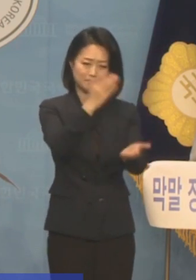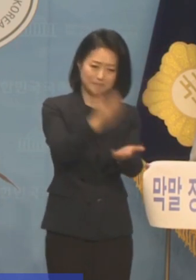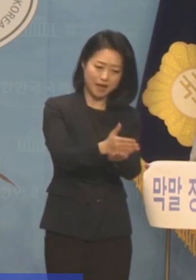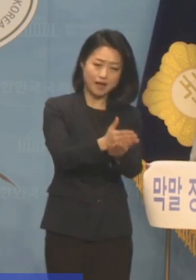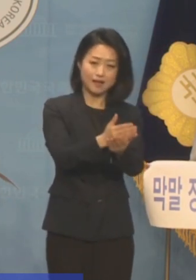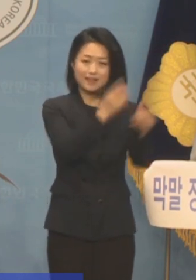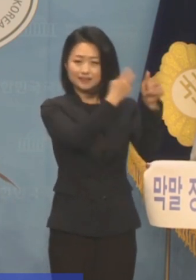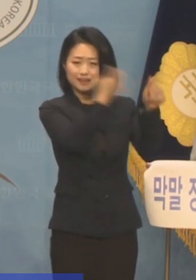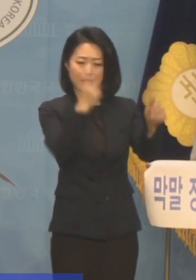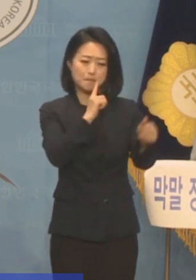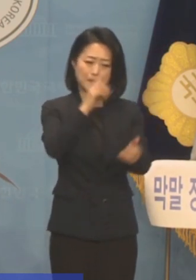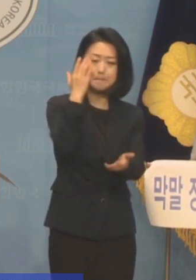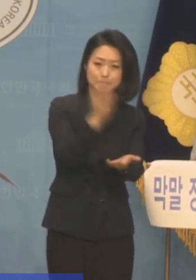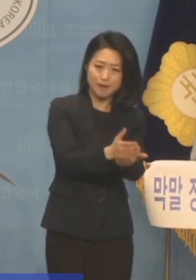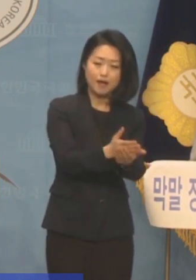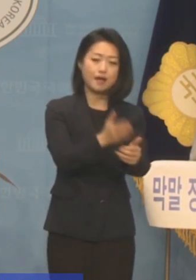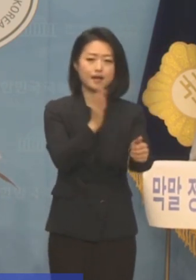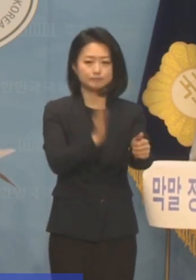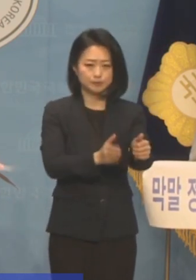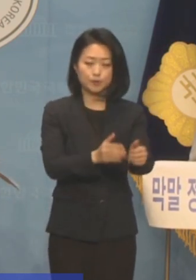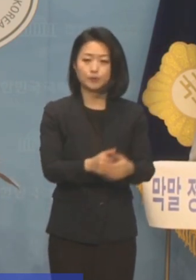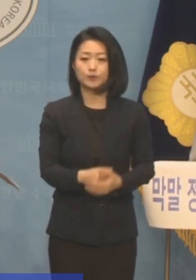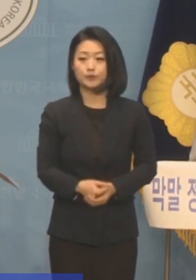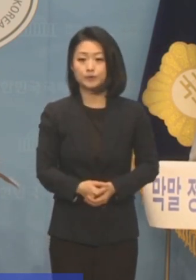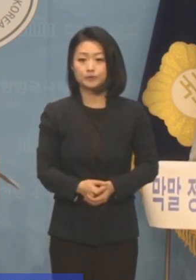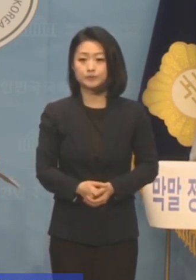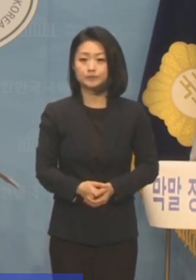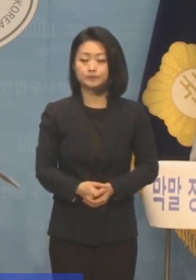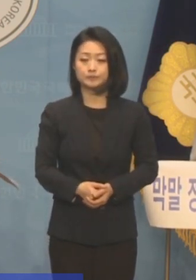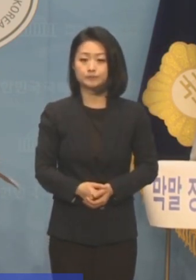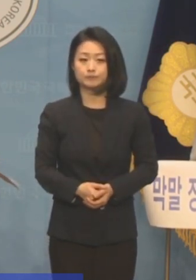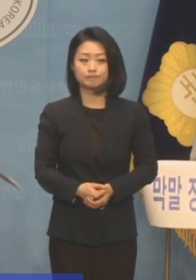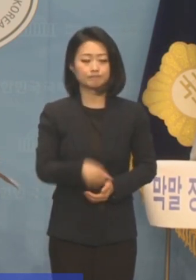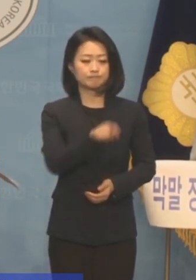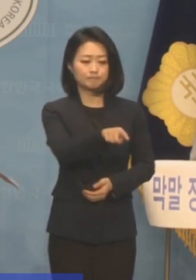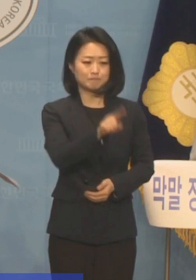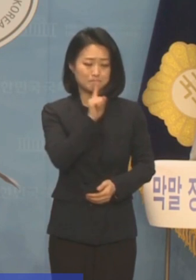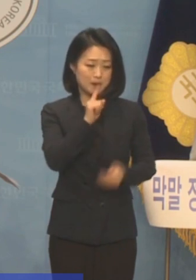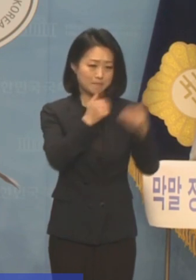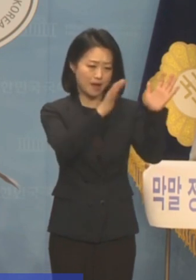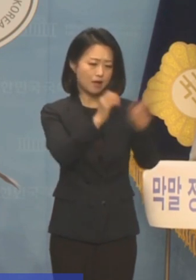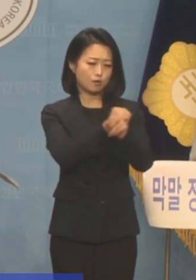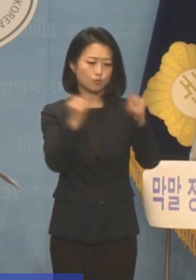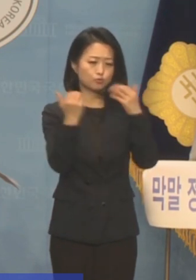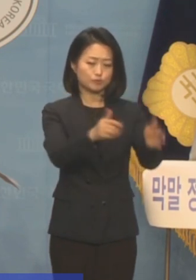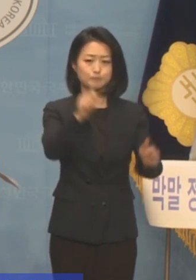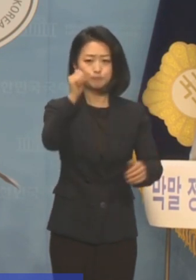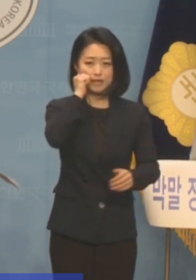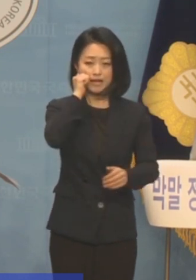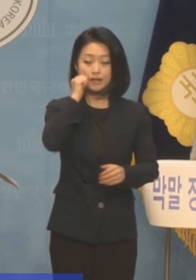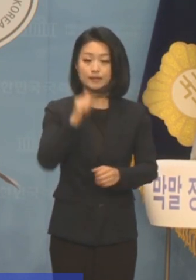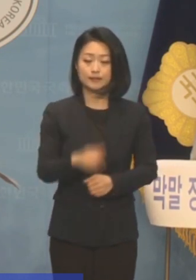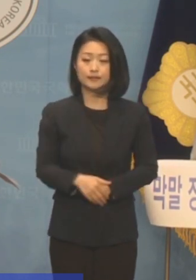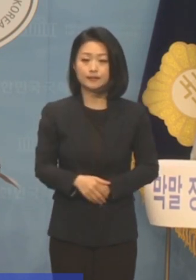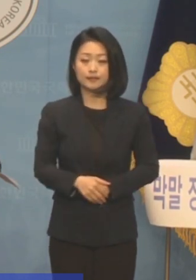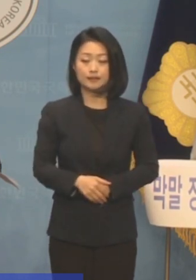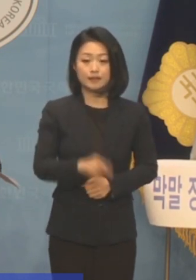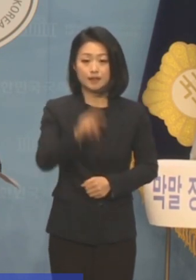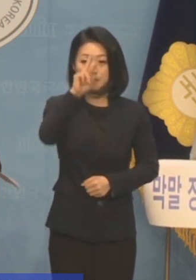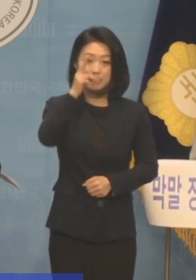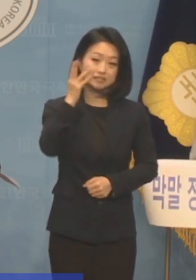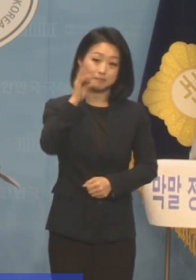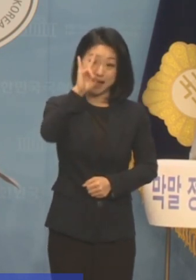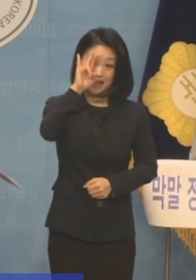이상의 탄핵은 이제 용서할 수 없습니다 전 박근혜